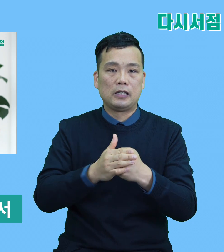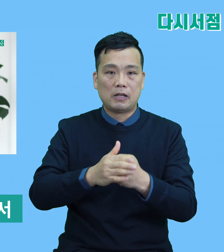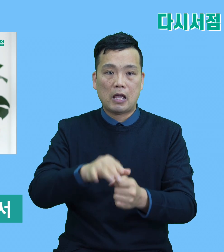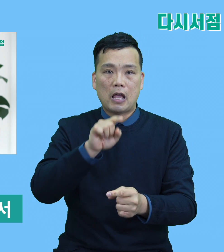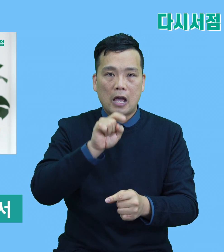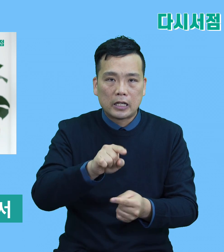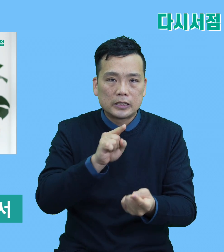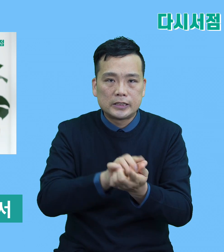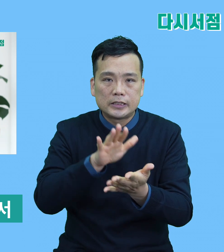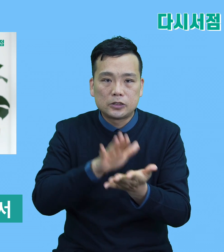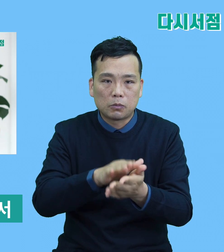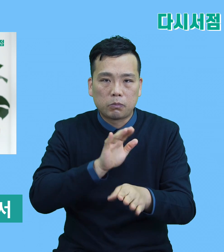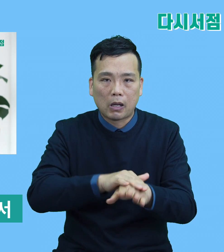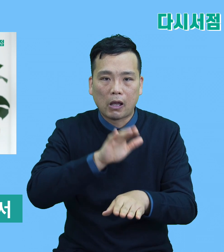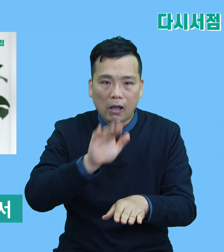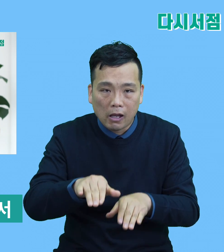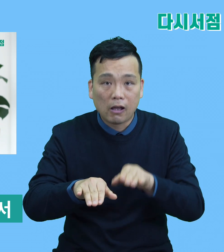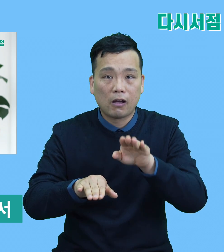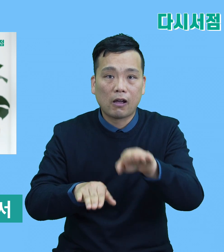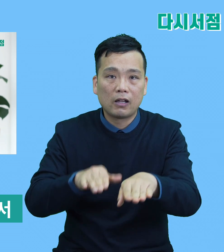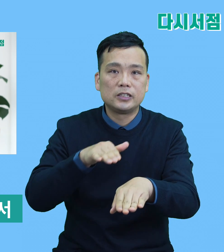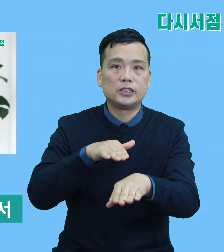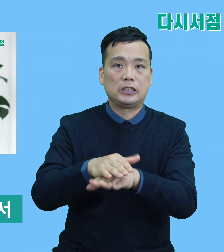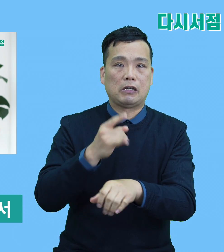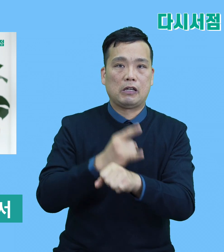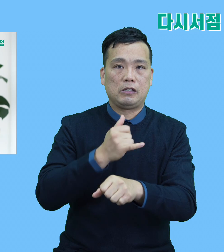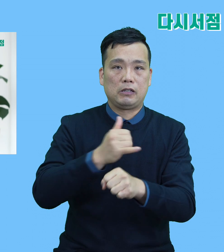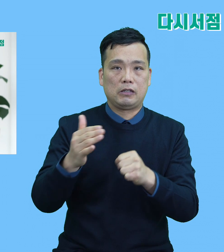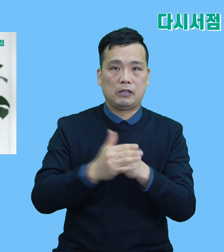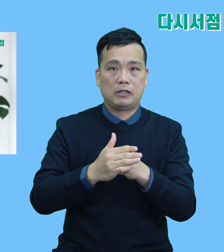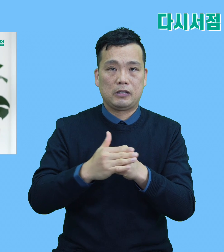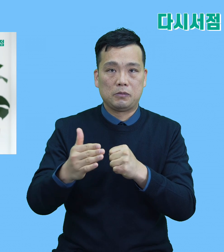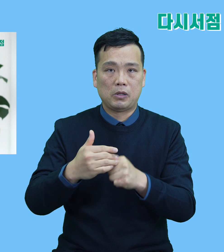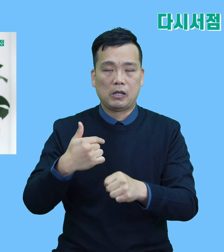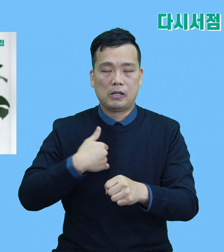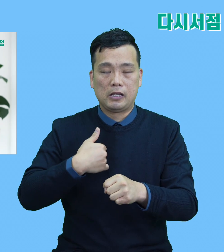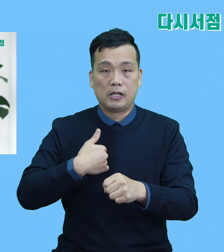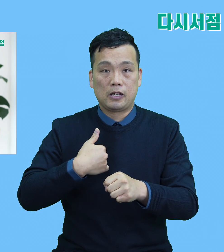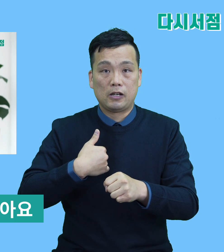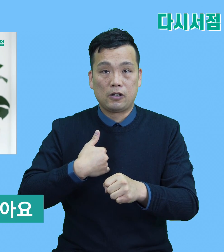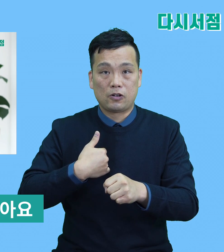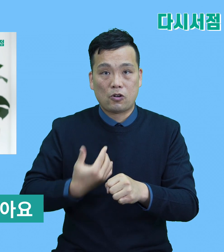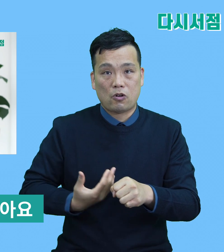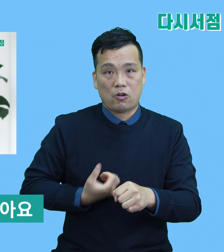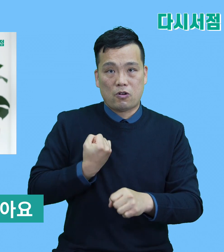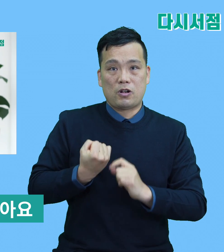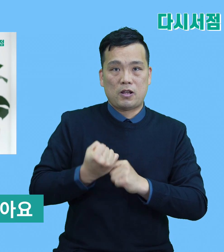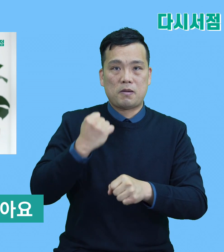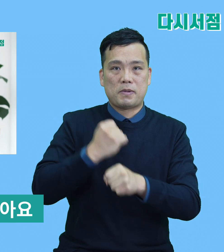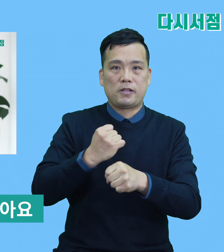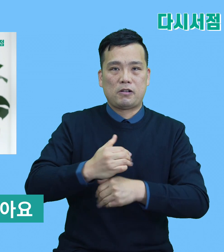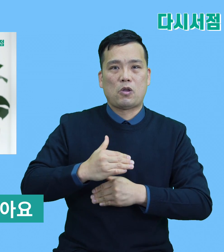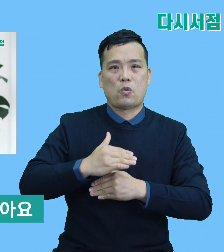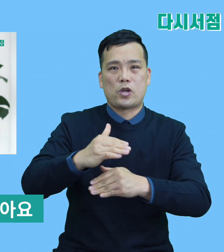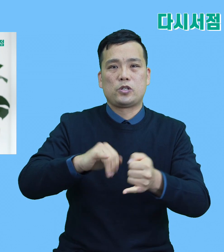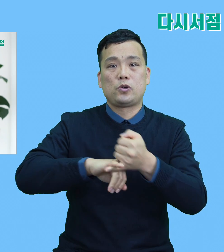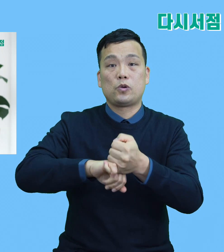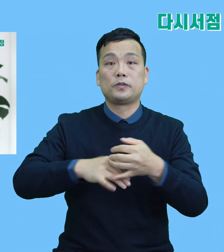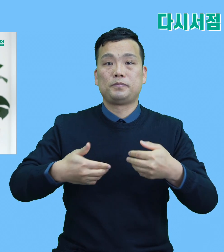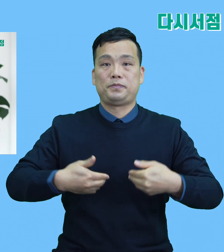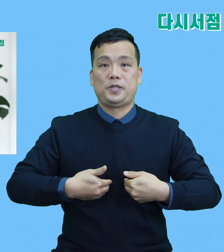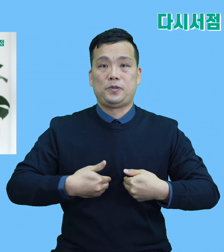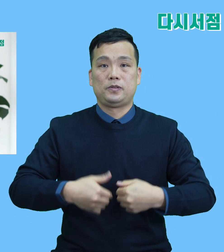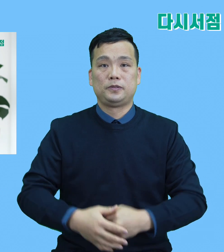다 해보면서 뭔가 자기 거를 만들어가는 그런 과정이 필요한 것 같아요.